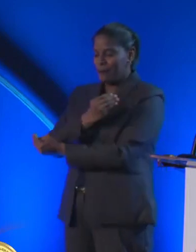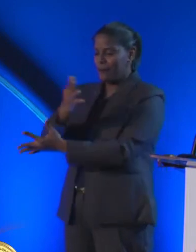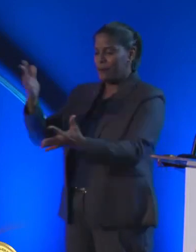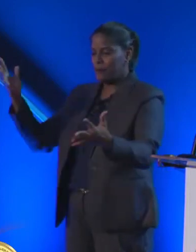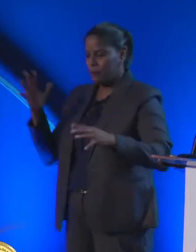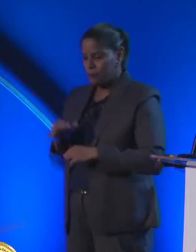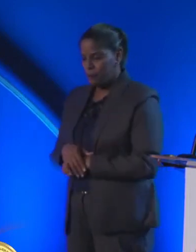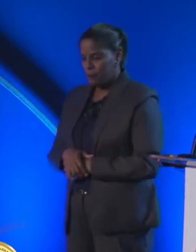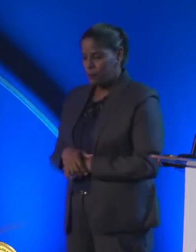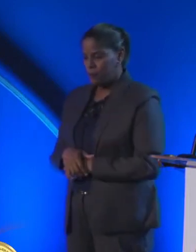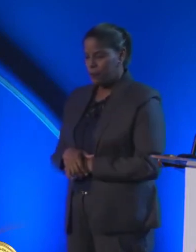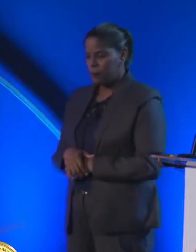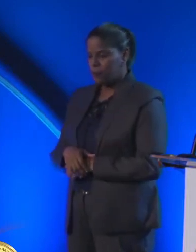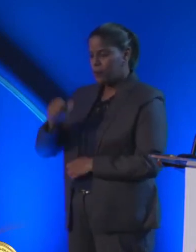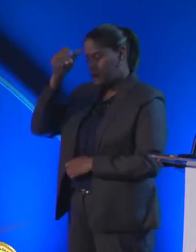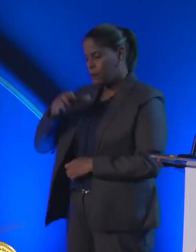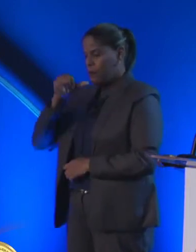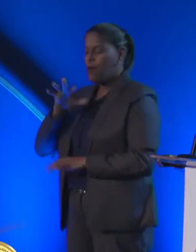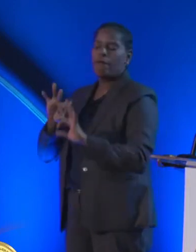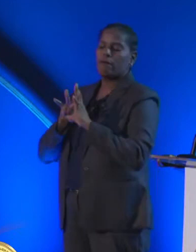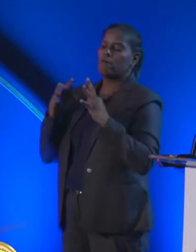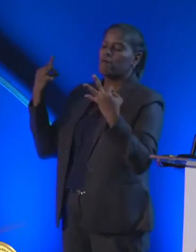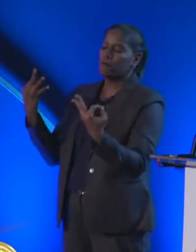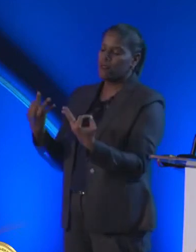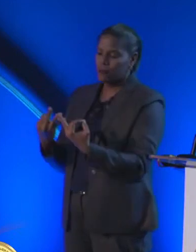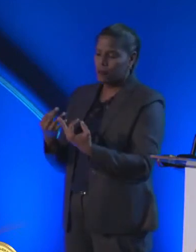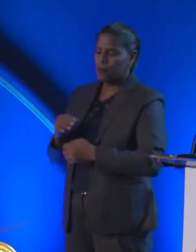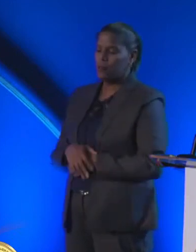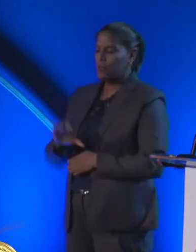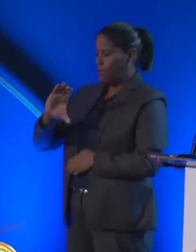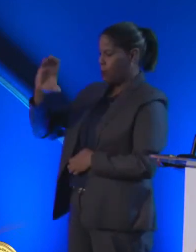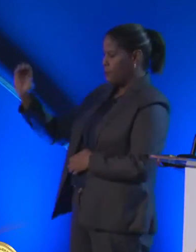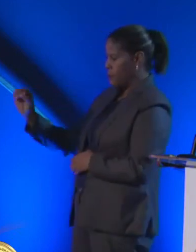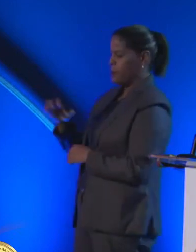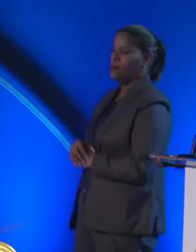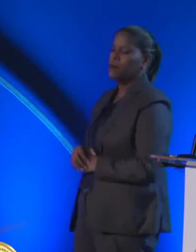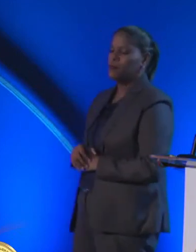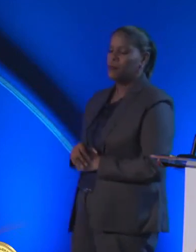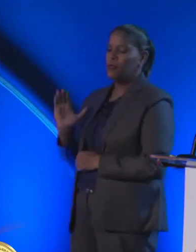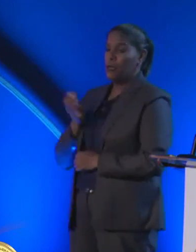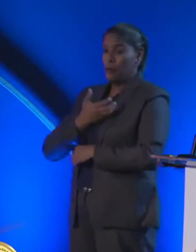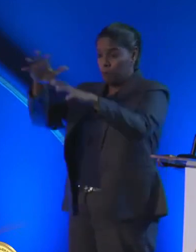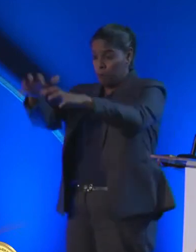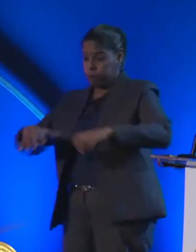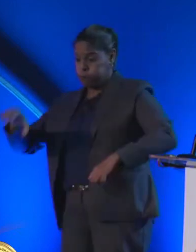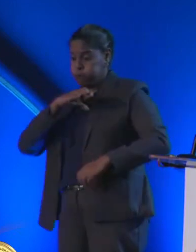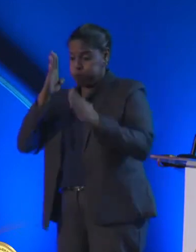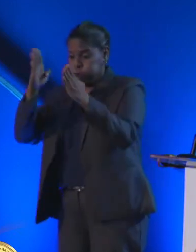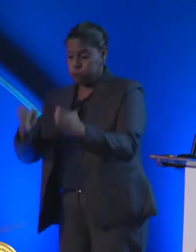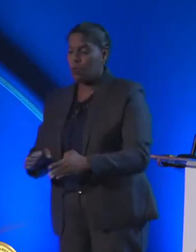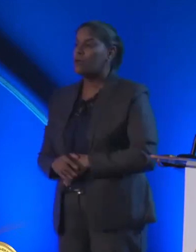todas y todos a nuestras familias a las empresas a nuestros congresistas a